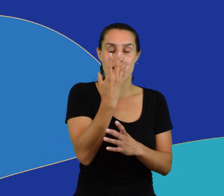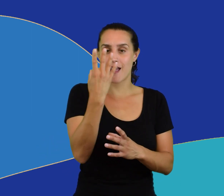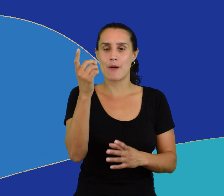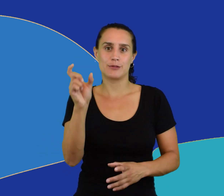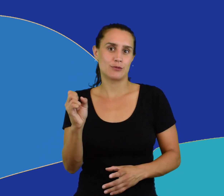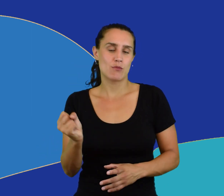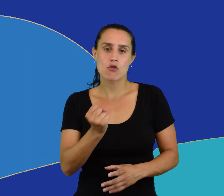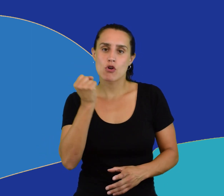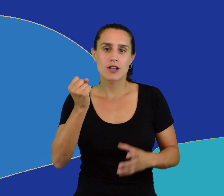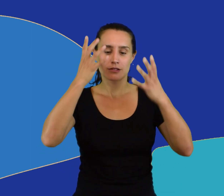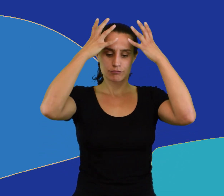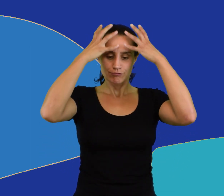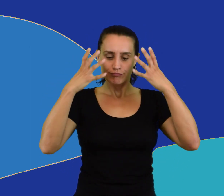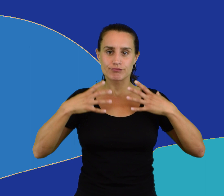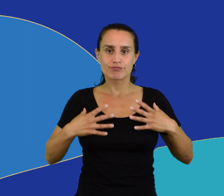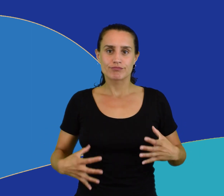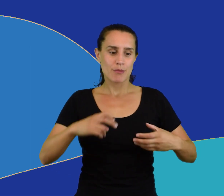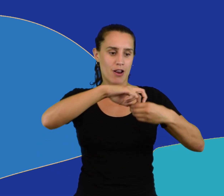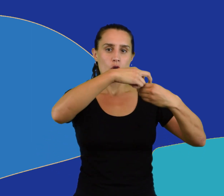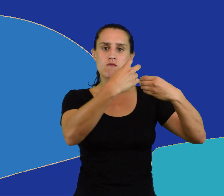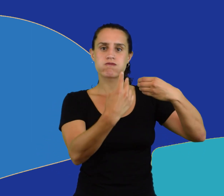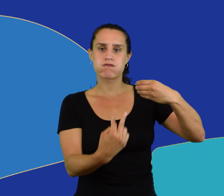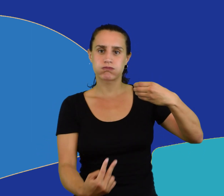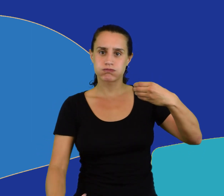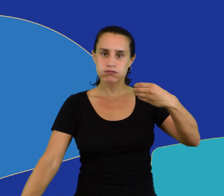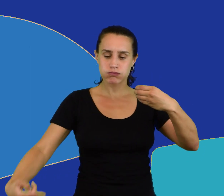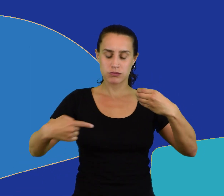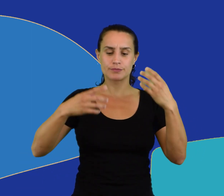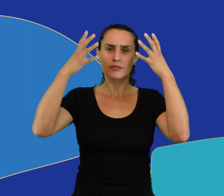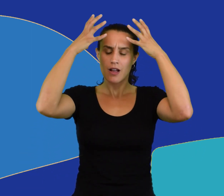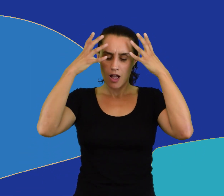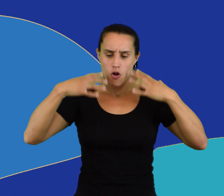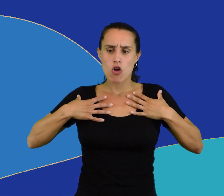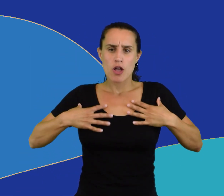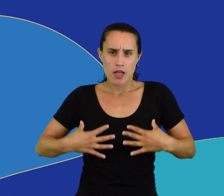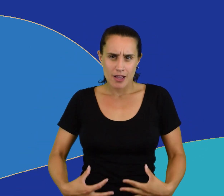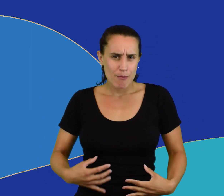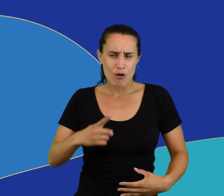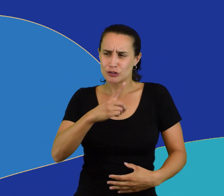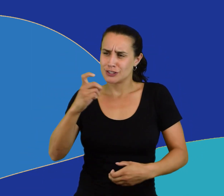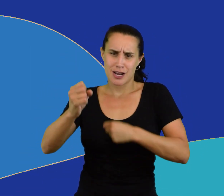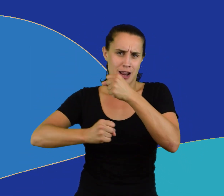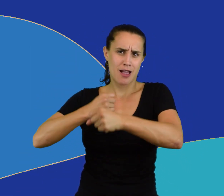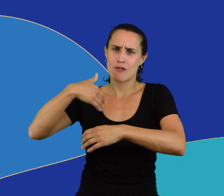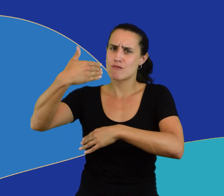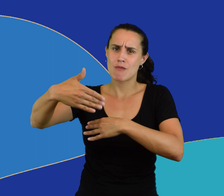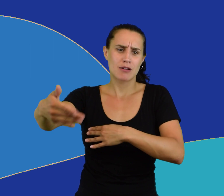Este tipo de casco y equipo se utilizó más de un siglo. En 1837 se le añadió una